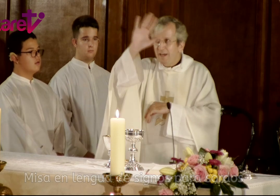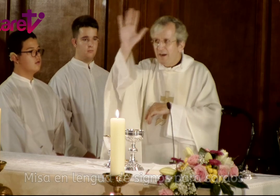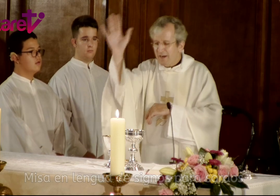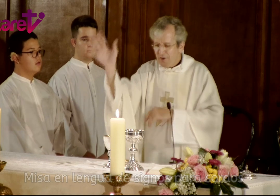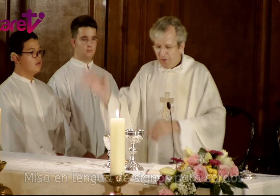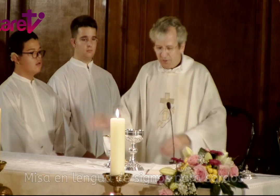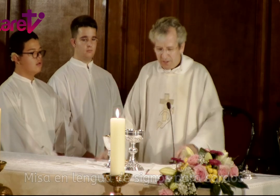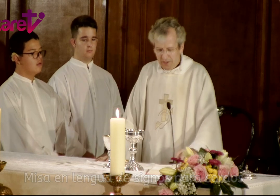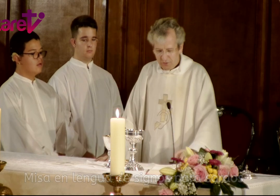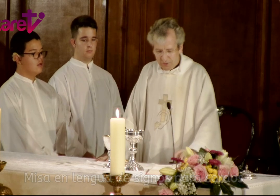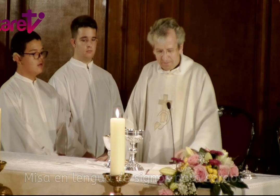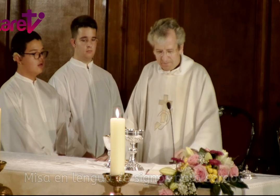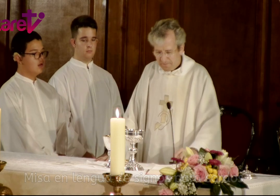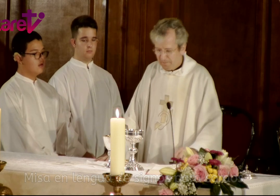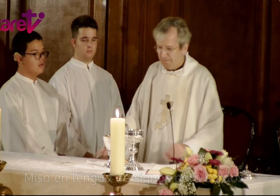el reino de los cielos.